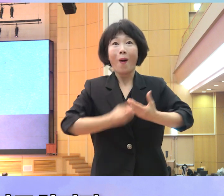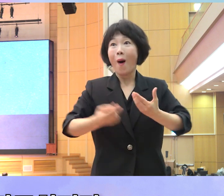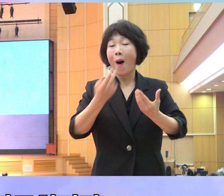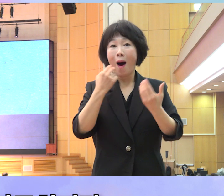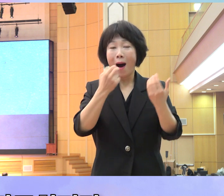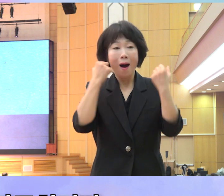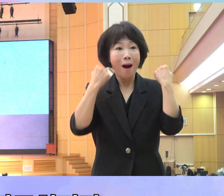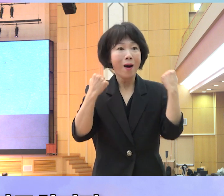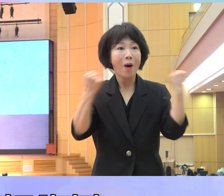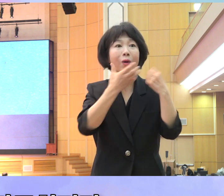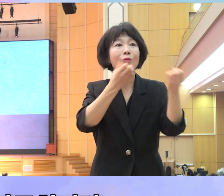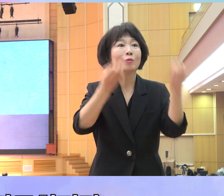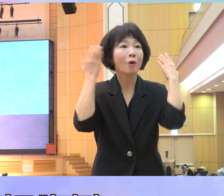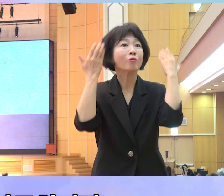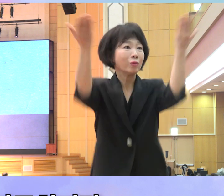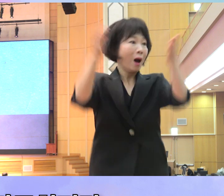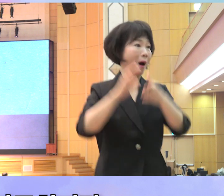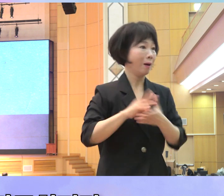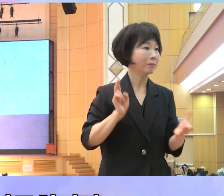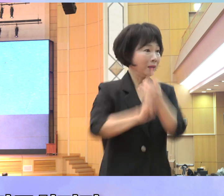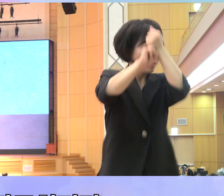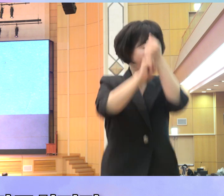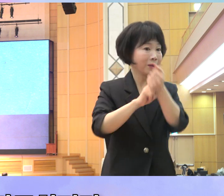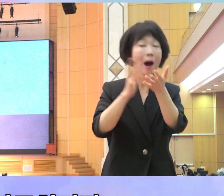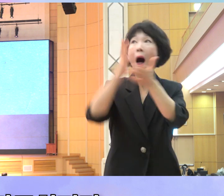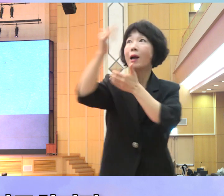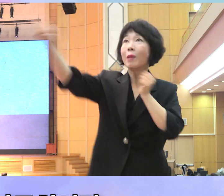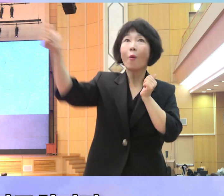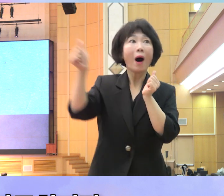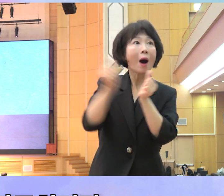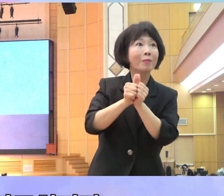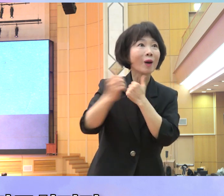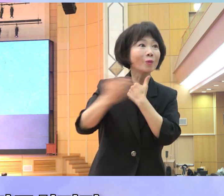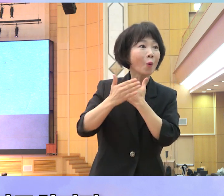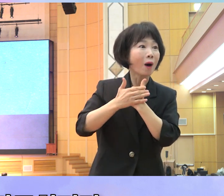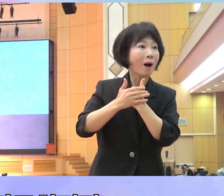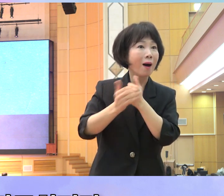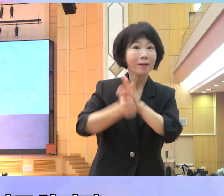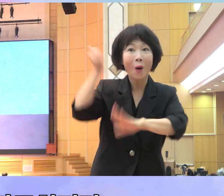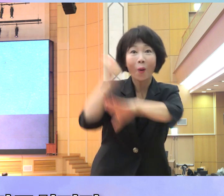함께 하시고 은혜를 베풀어 주셔서 기적이 일어났다, 승리했다,